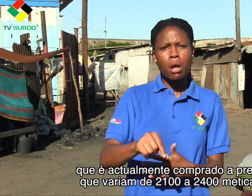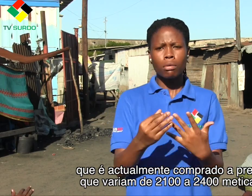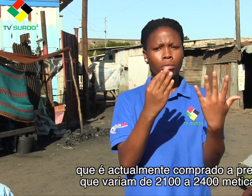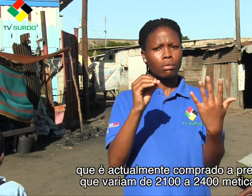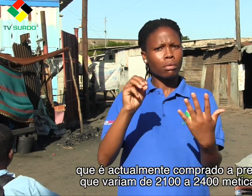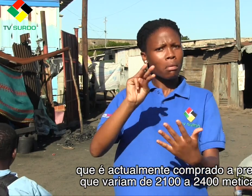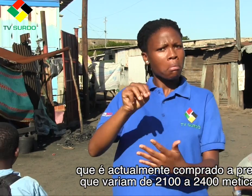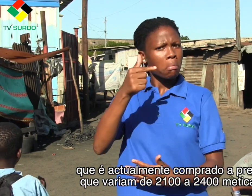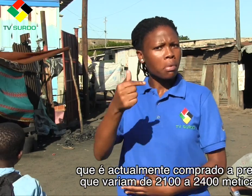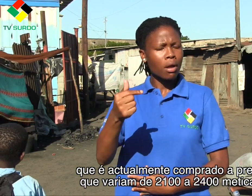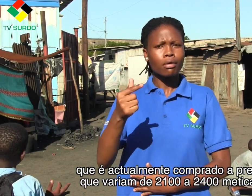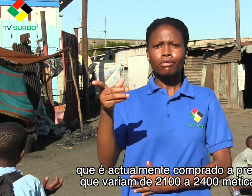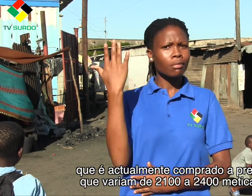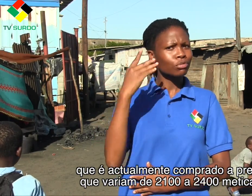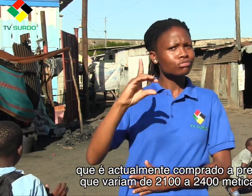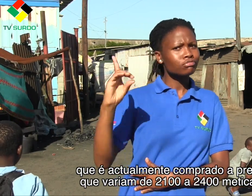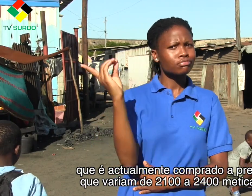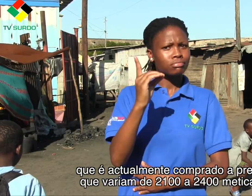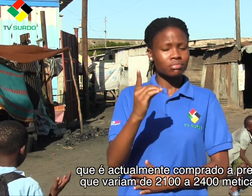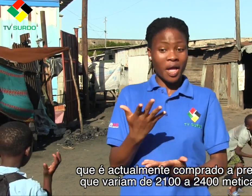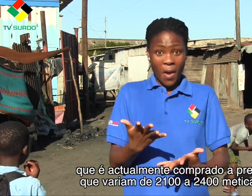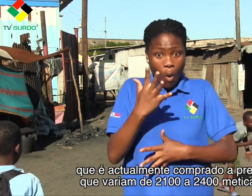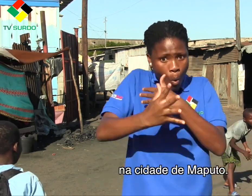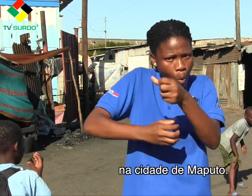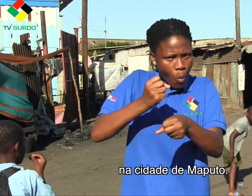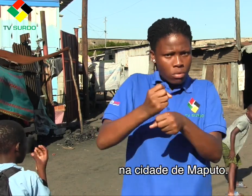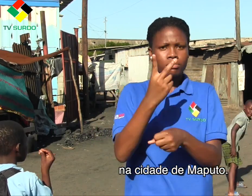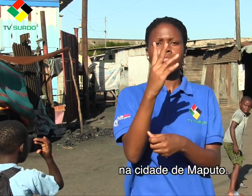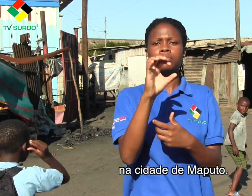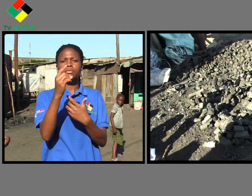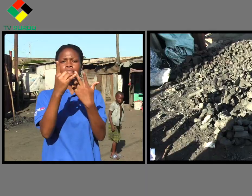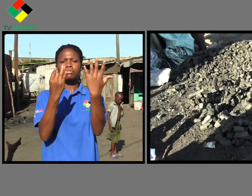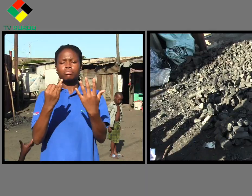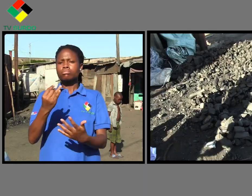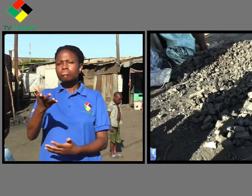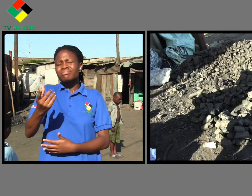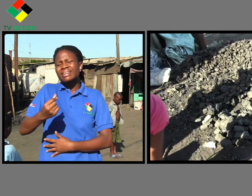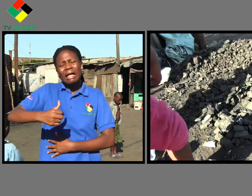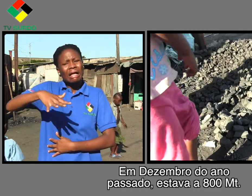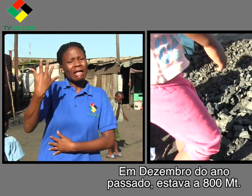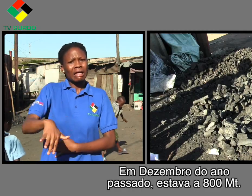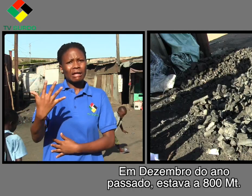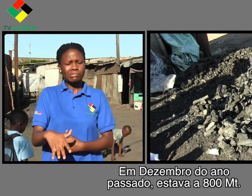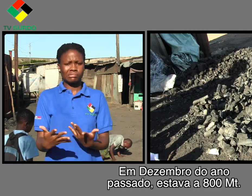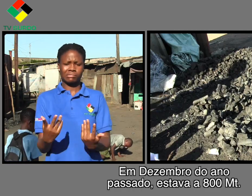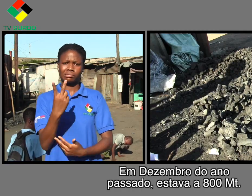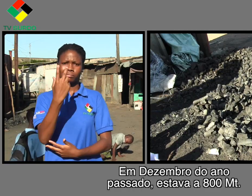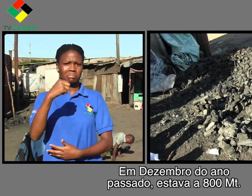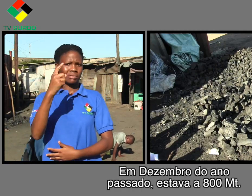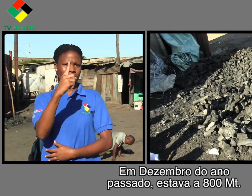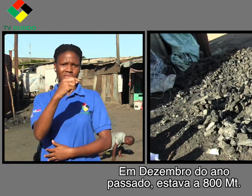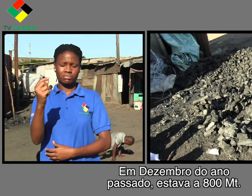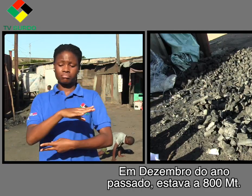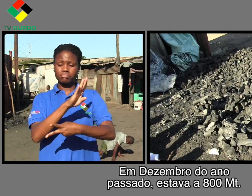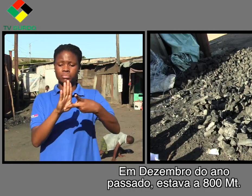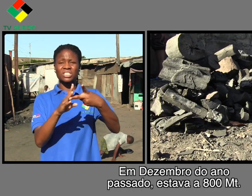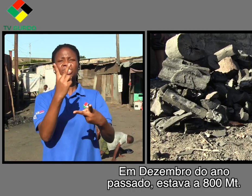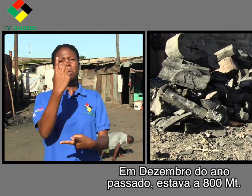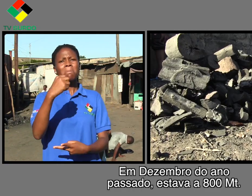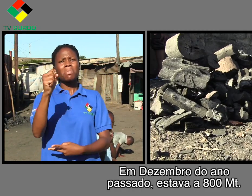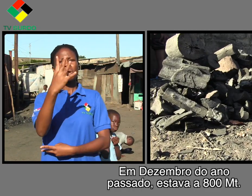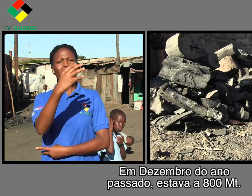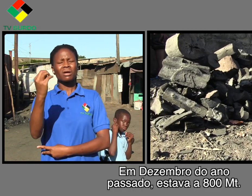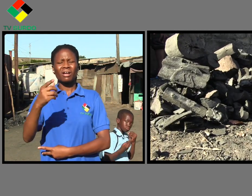a preços que variam de R$ 2.100 a R 2.400 na cidade de Maputo. Em dezembro do ano passado estava a R